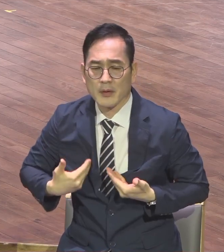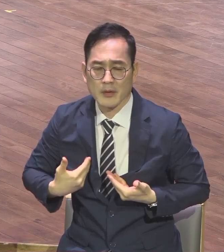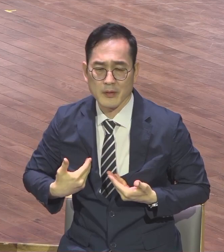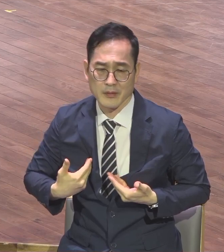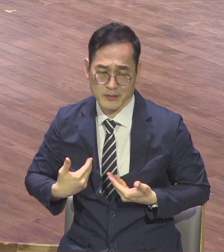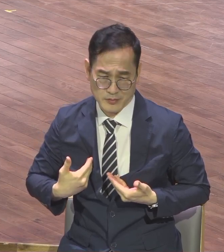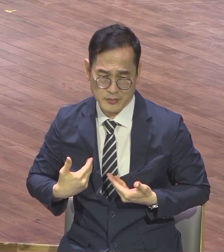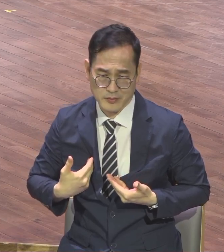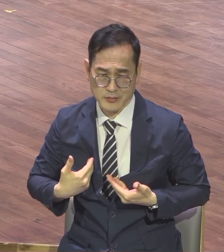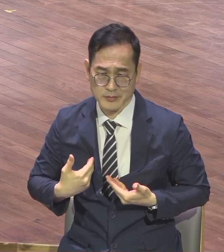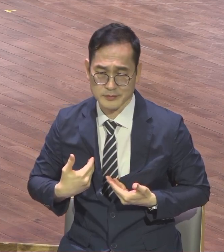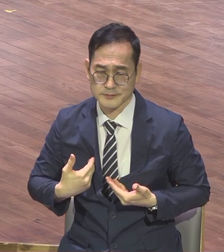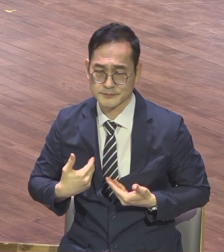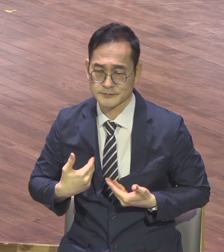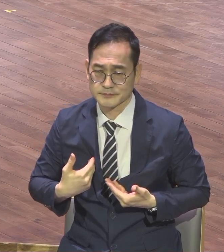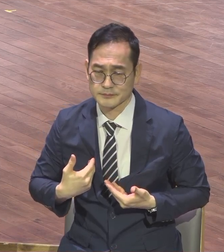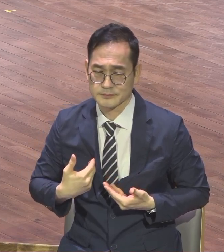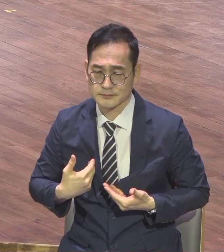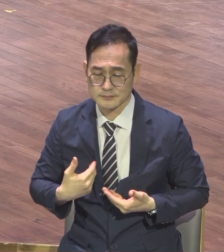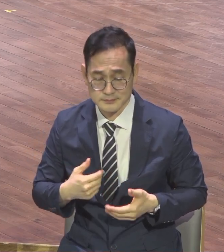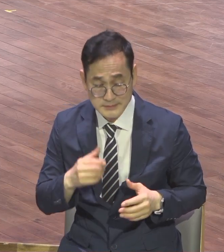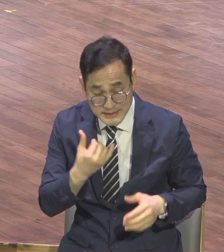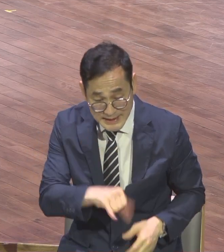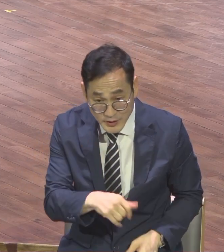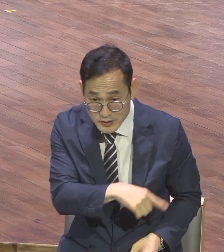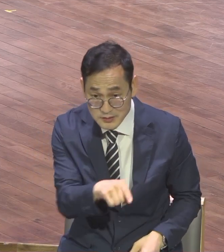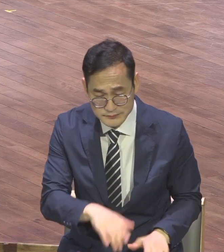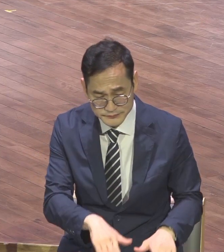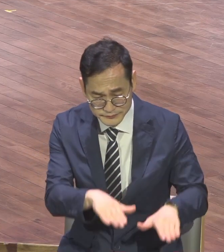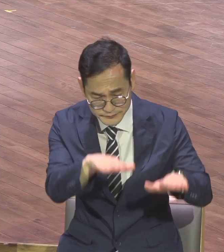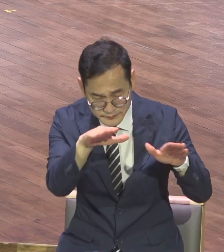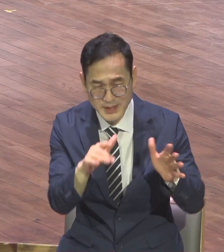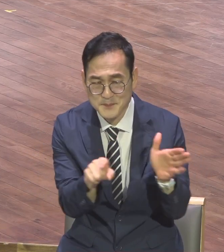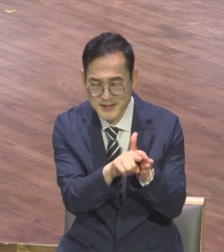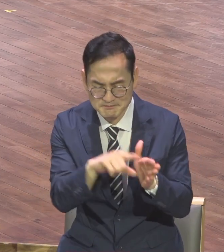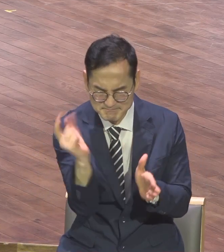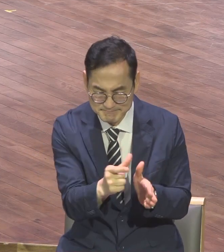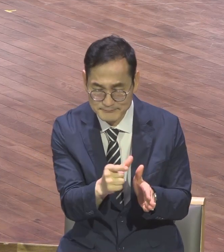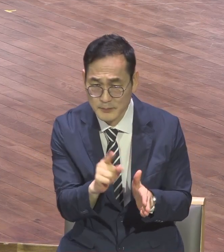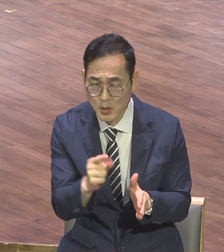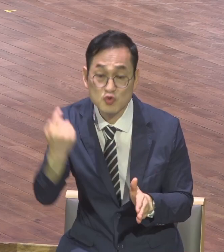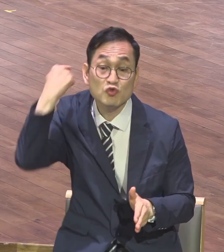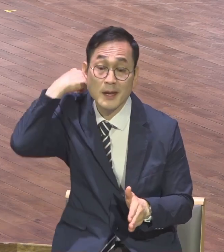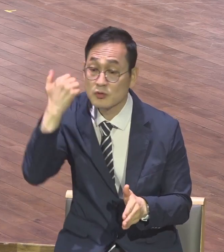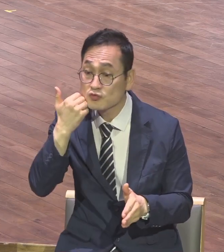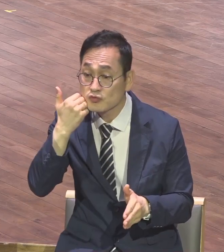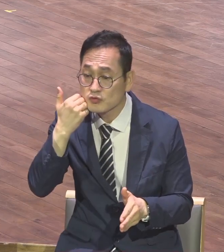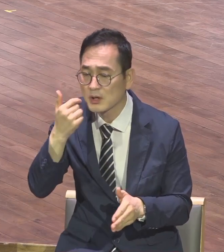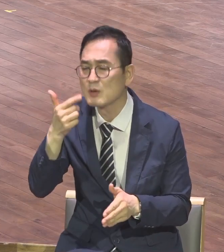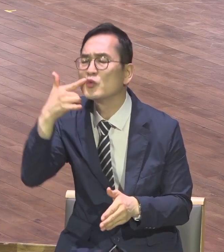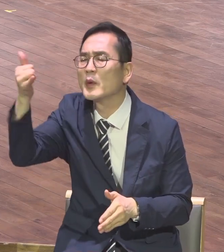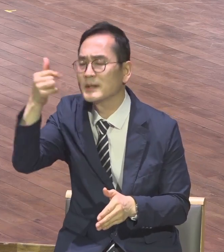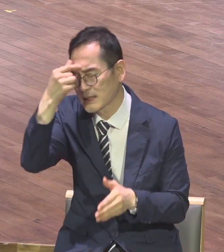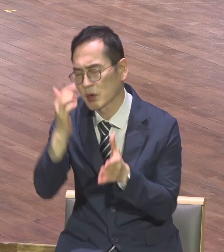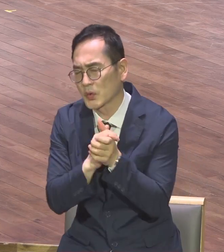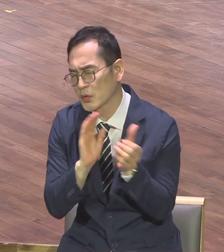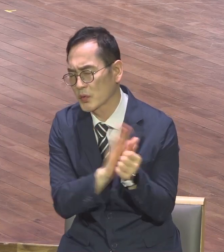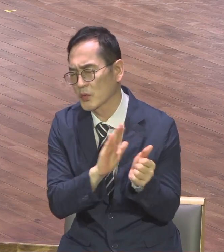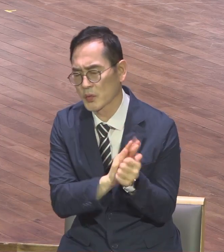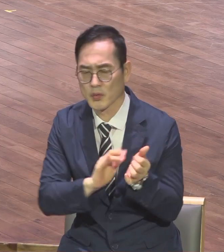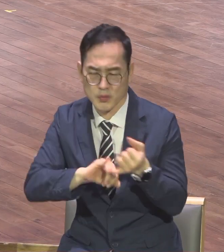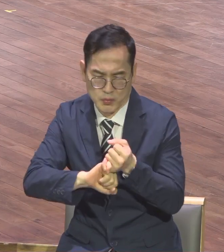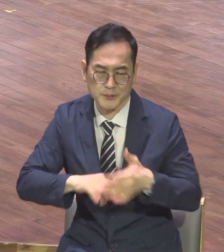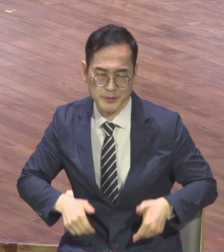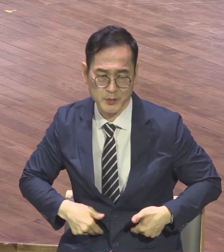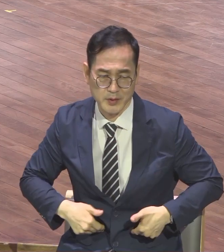하나님 앞에 쓰임 받는 사람들은 부모의 기도 배경이 다 있었다니까요. 부모의 기도 배경. 지금 잘못해도 상관없이 그